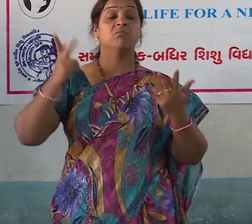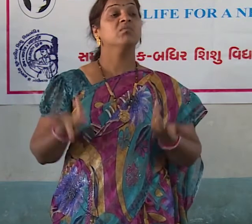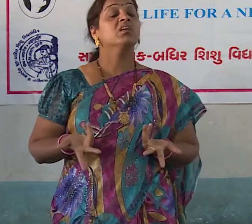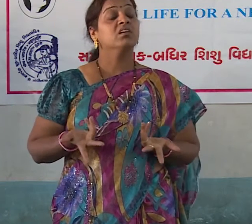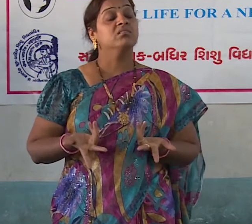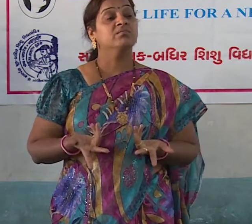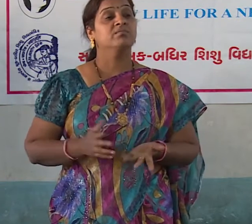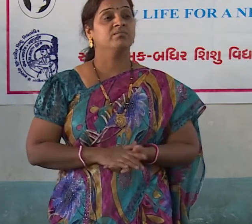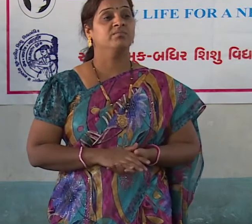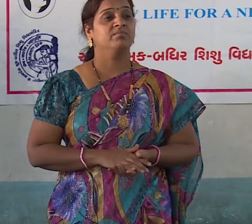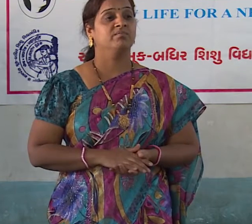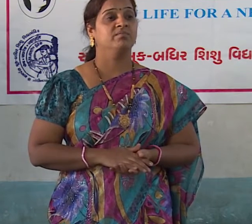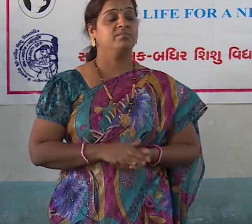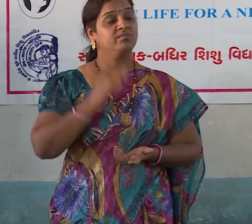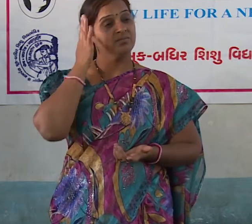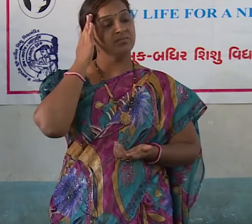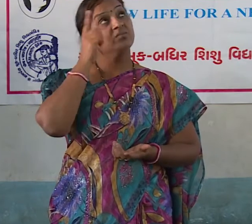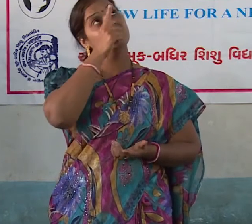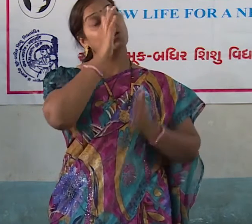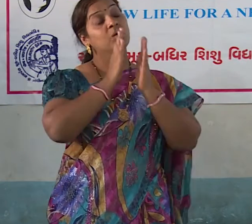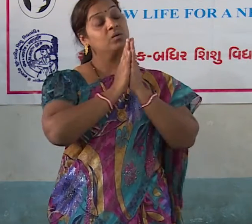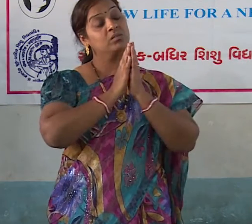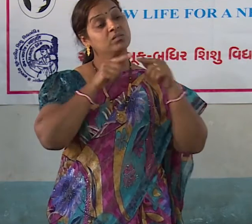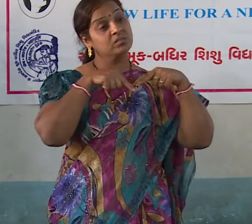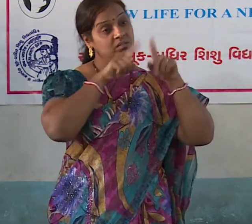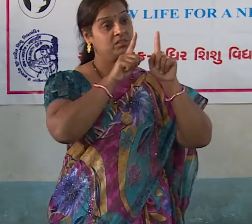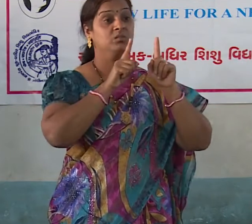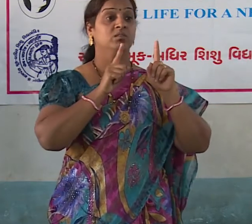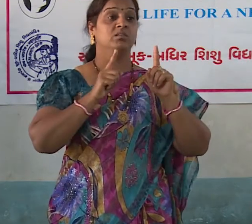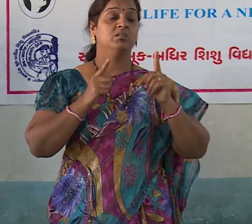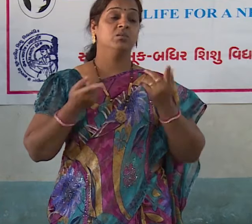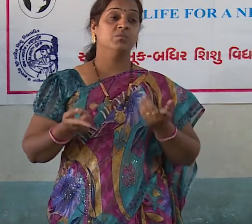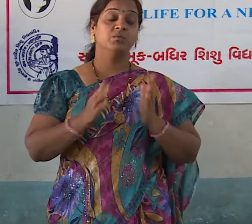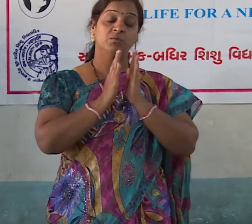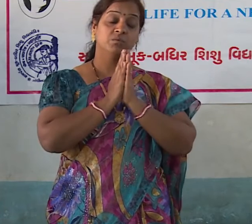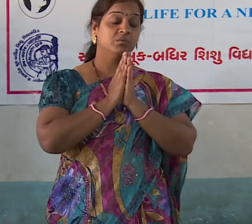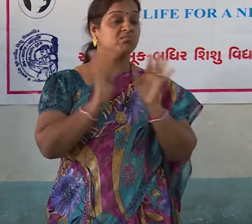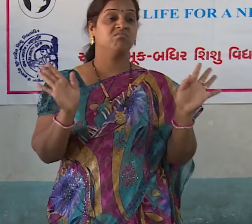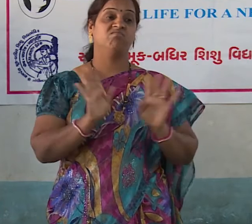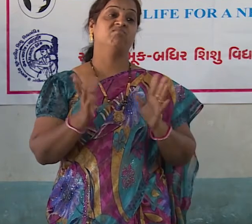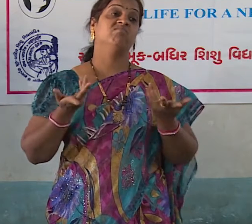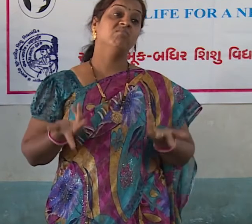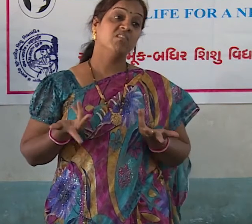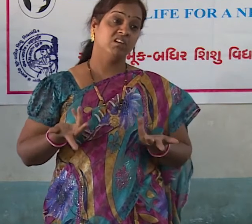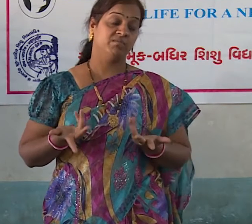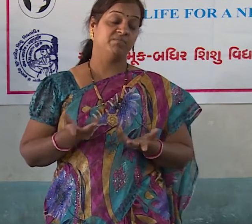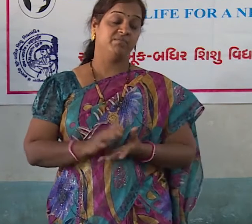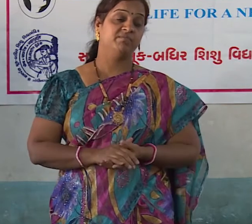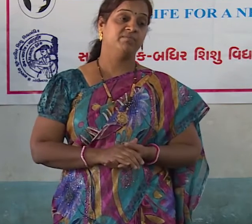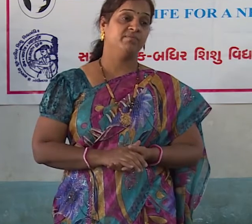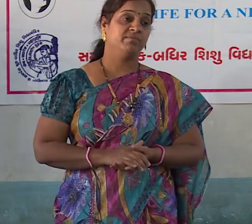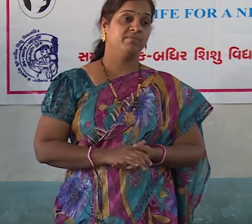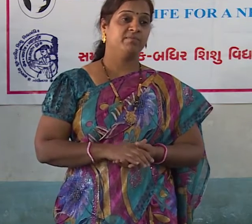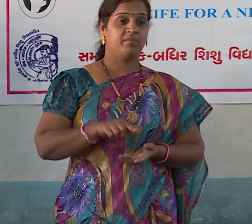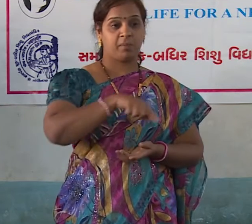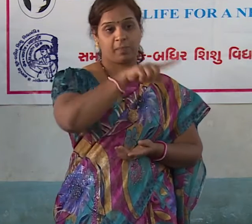जाना चाहते हो निराकार के पास, लेकिन वो निराकार से योग नहीं लग रहा है। कहा क्योंकि